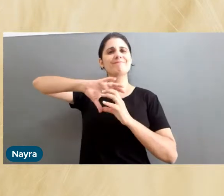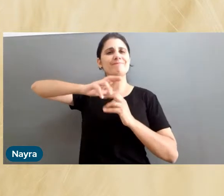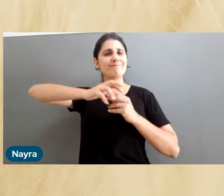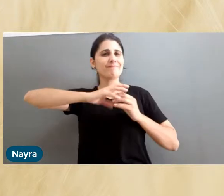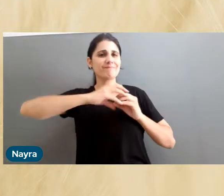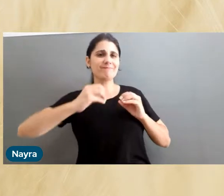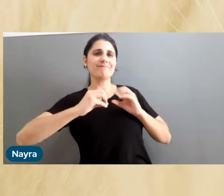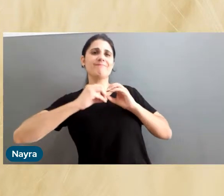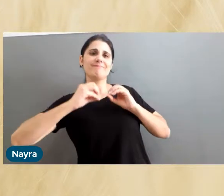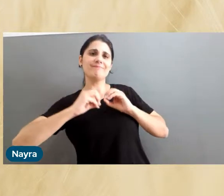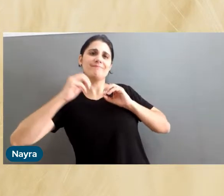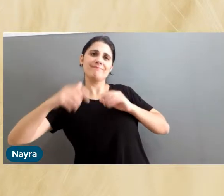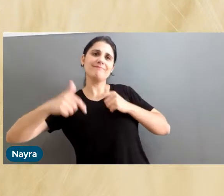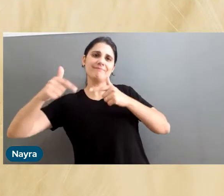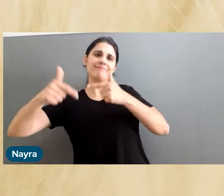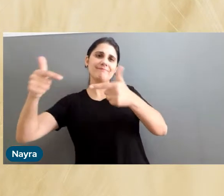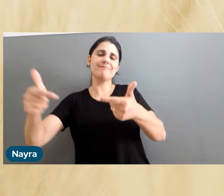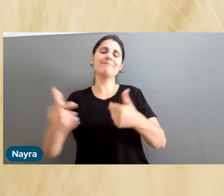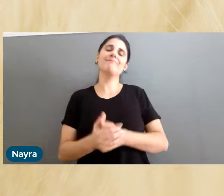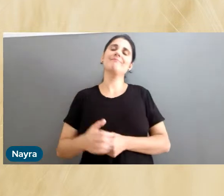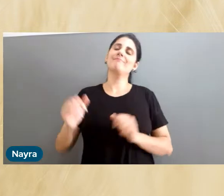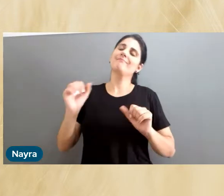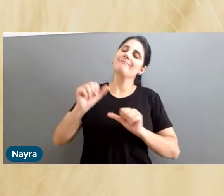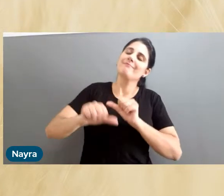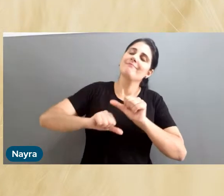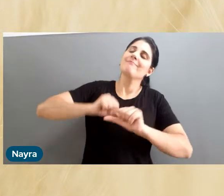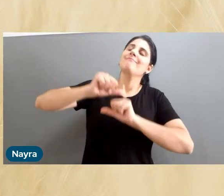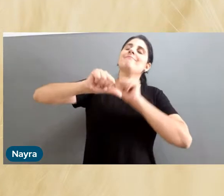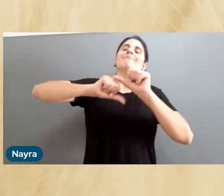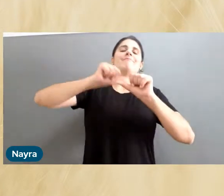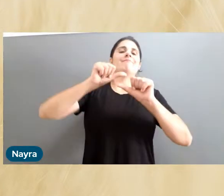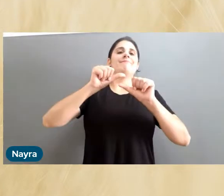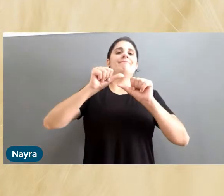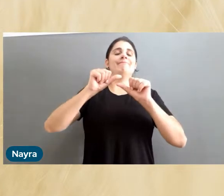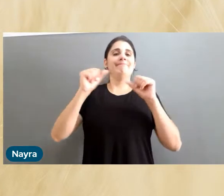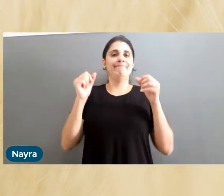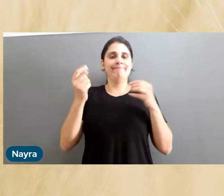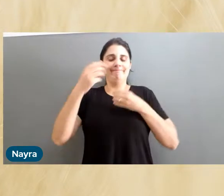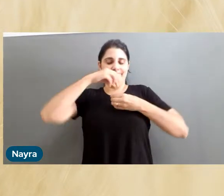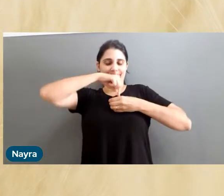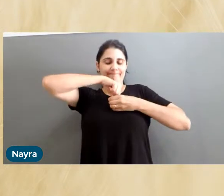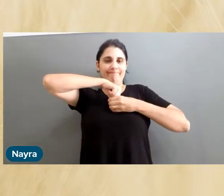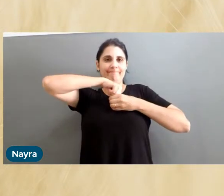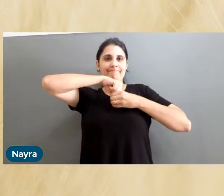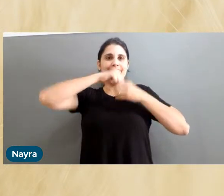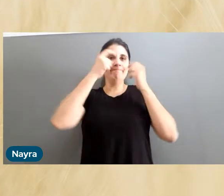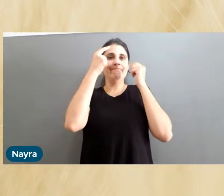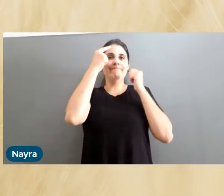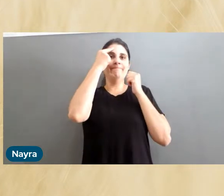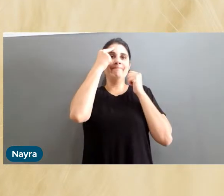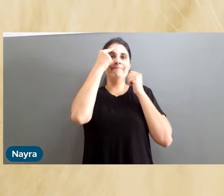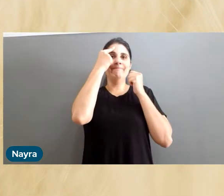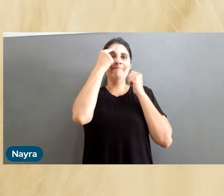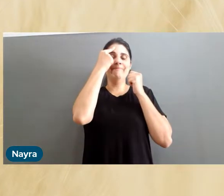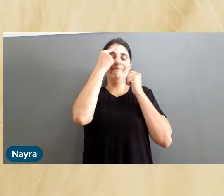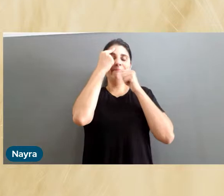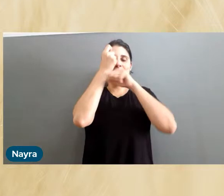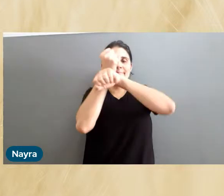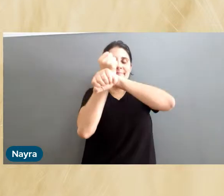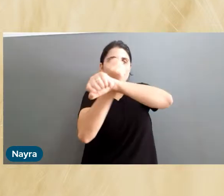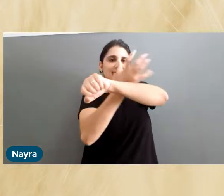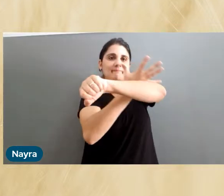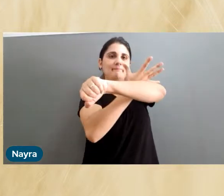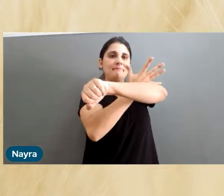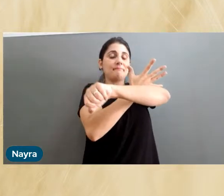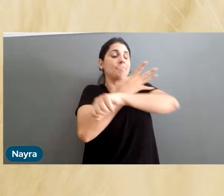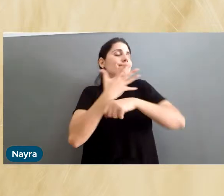estado de regeneração, e se nós estivermos internamente, mentalmente, emocionalmente, com as